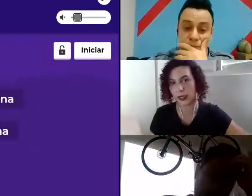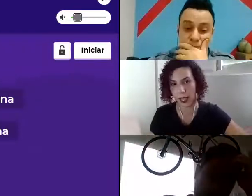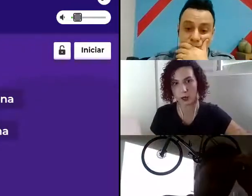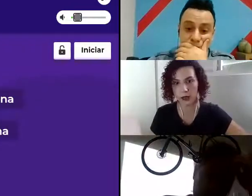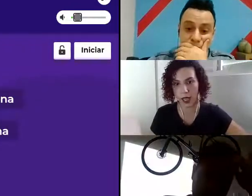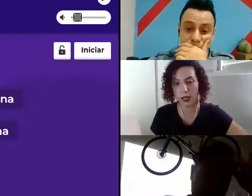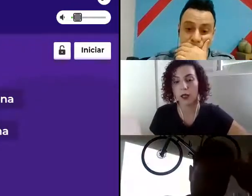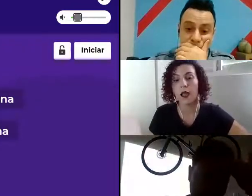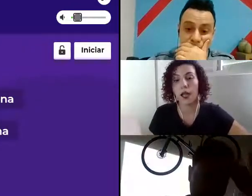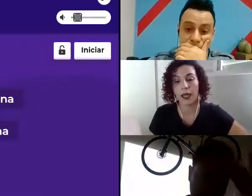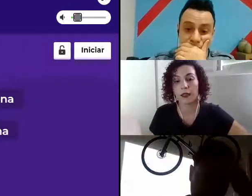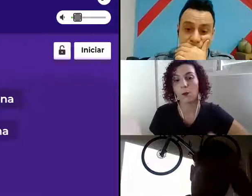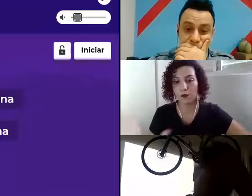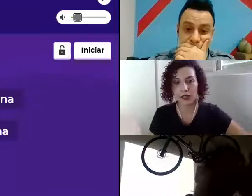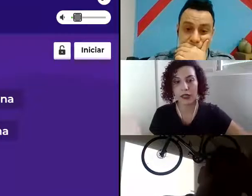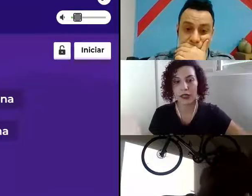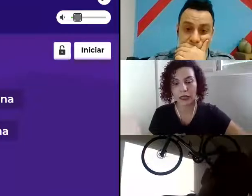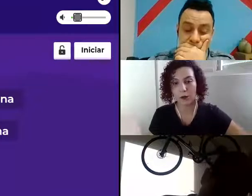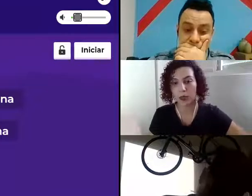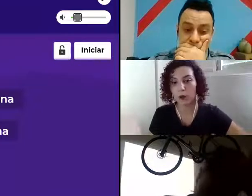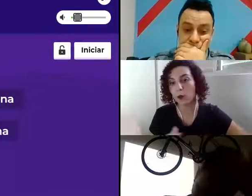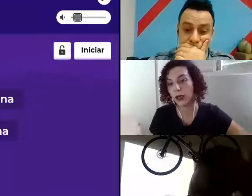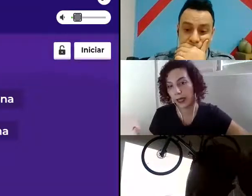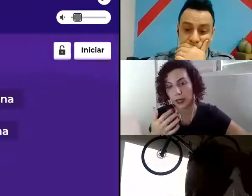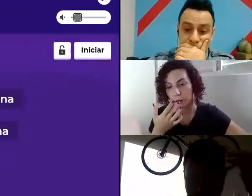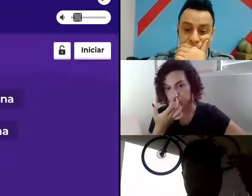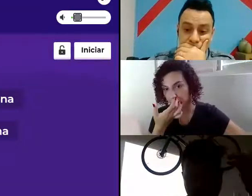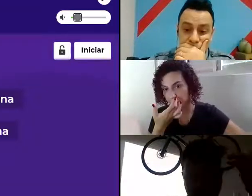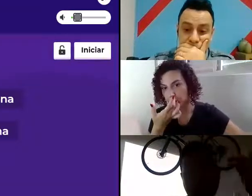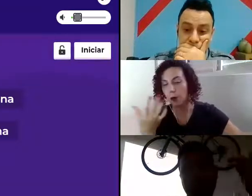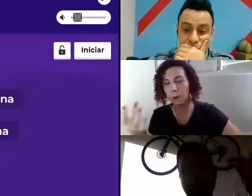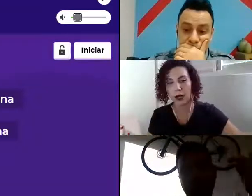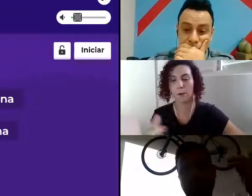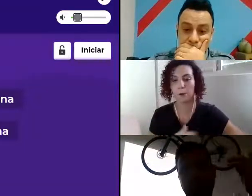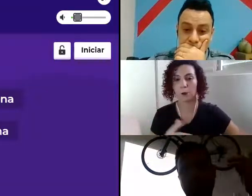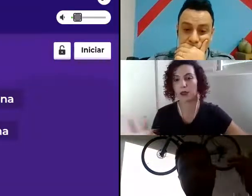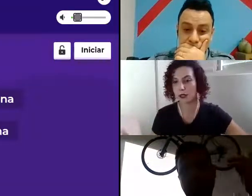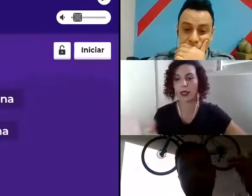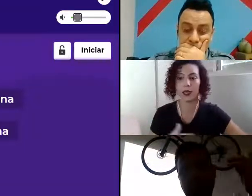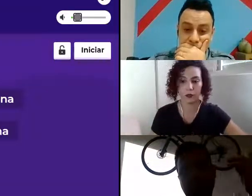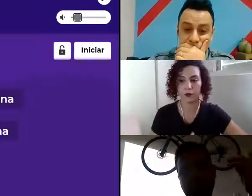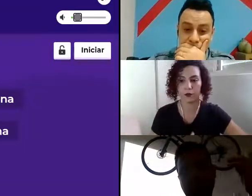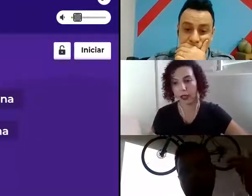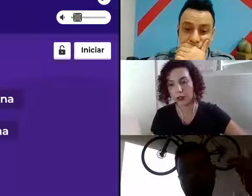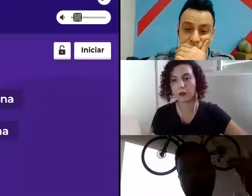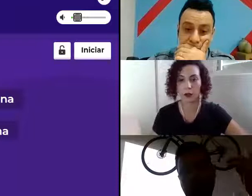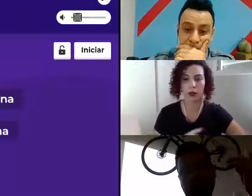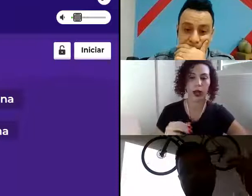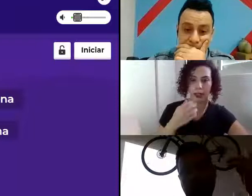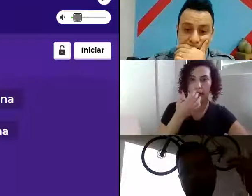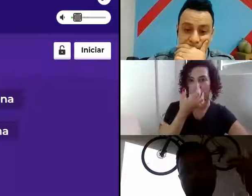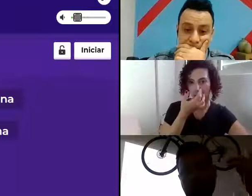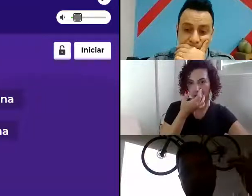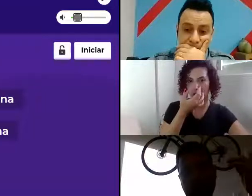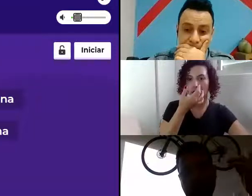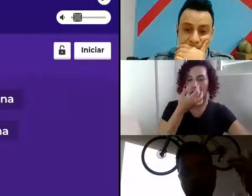dos desenhos, tá? Então, para facilitar também, eu vou ler, para não precisar ficar indo e voltando na